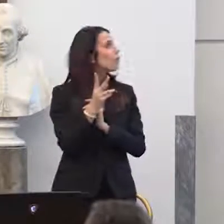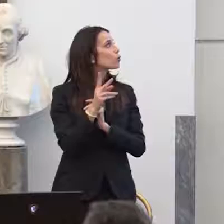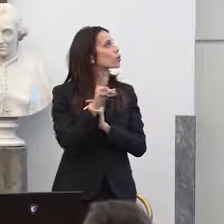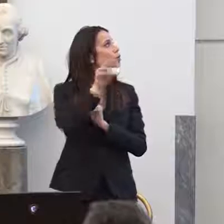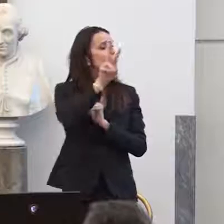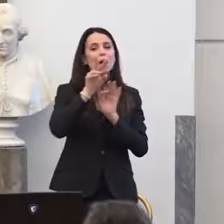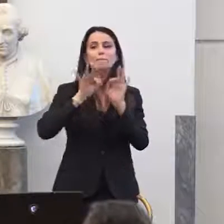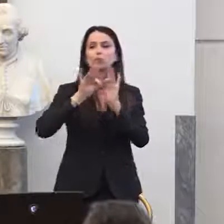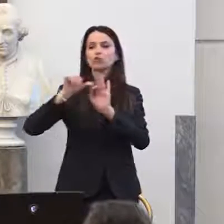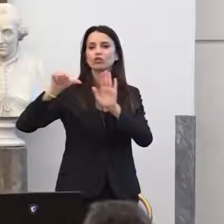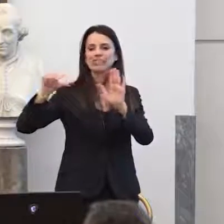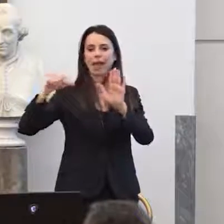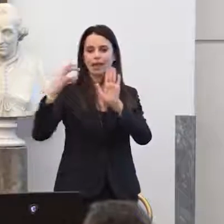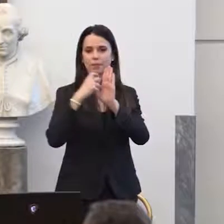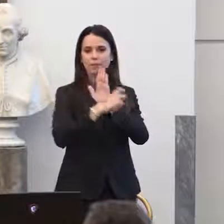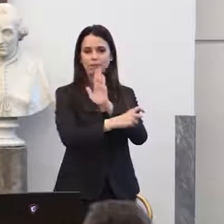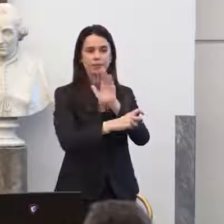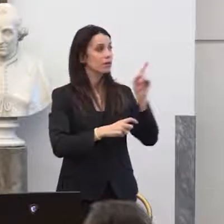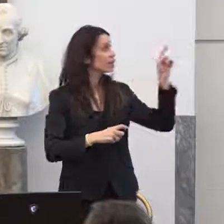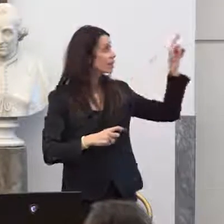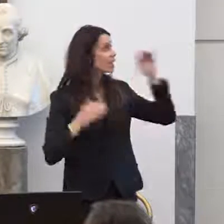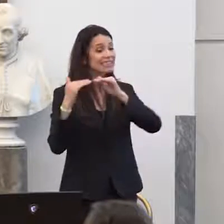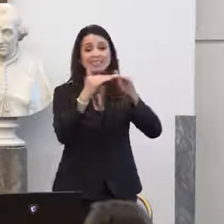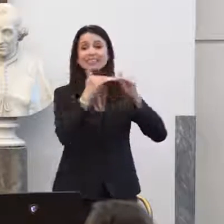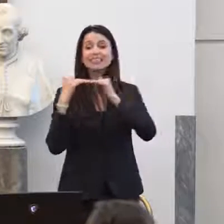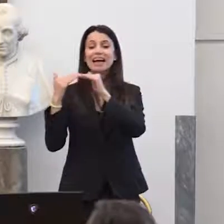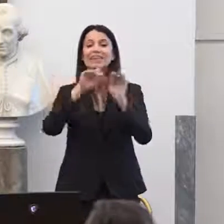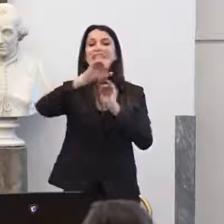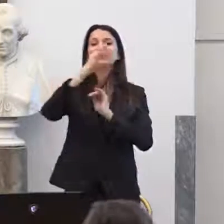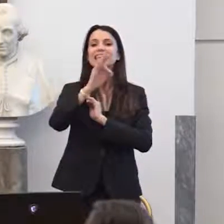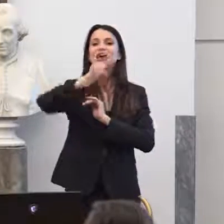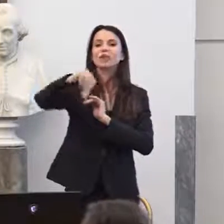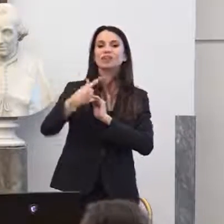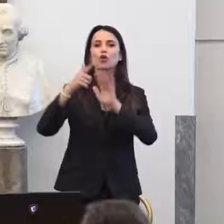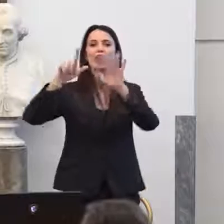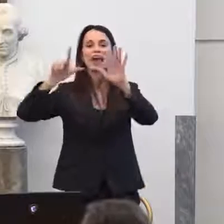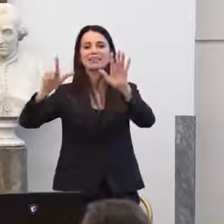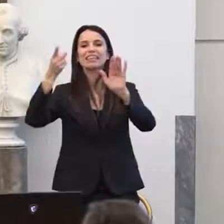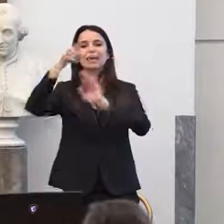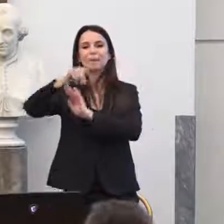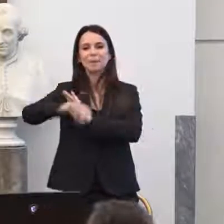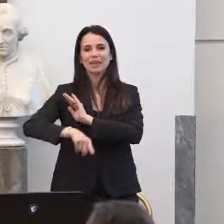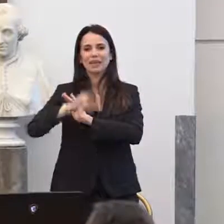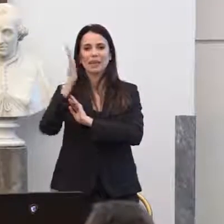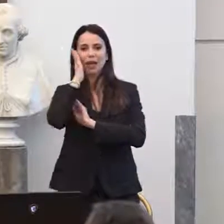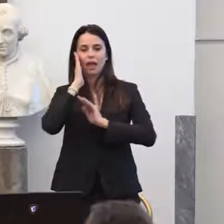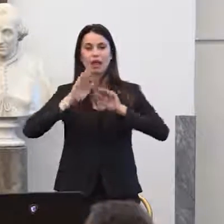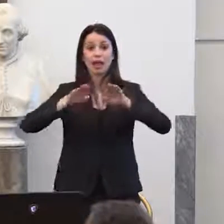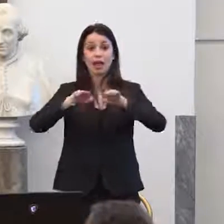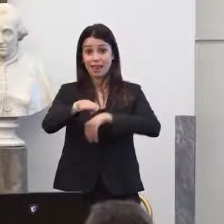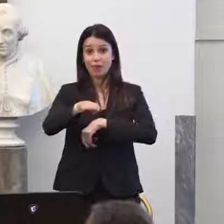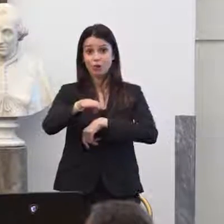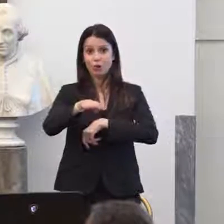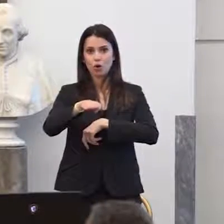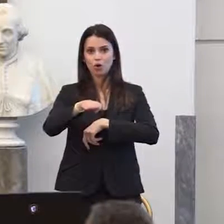l'ho riportato lì. Lo standard generale di 0,7 posti letto per 1000 abitanti, che comprendono sia la